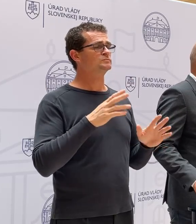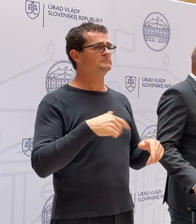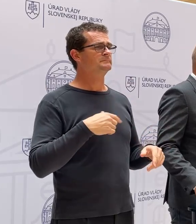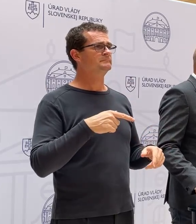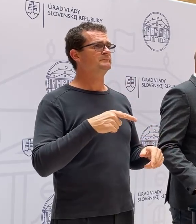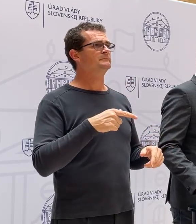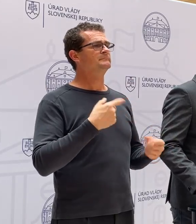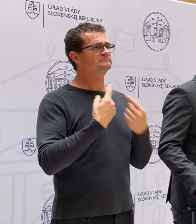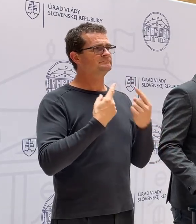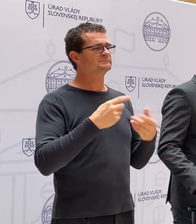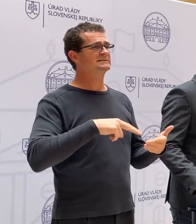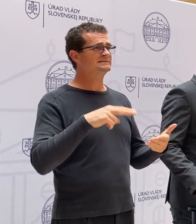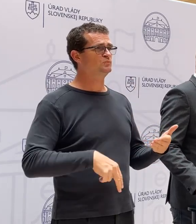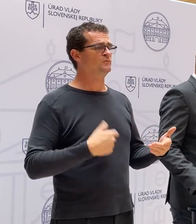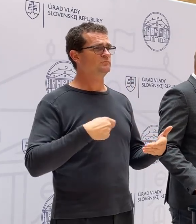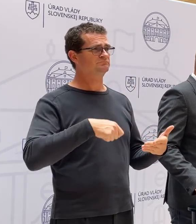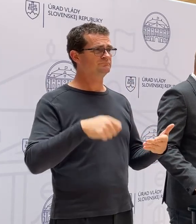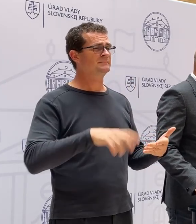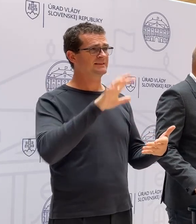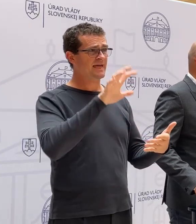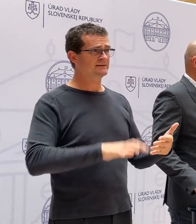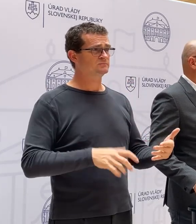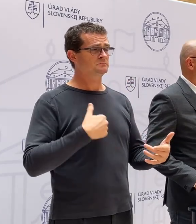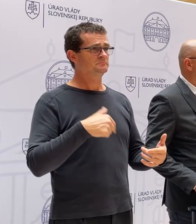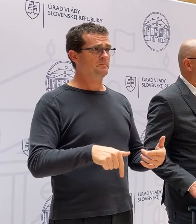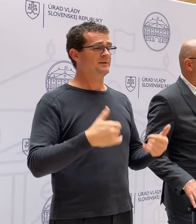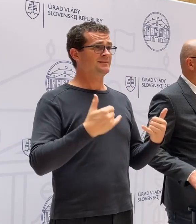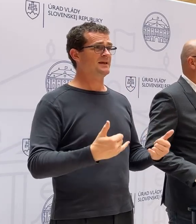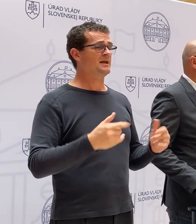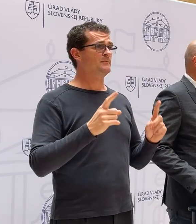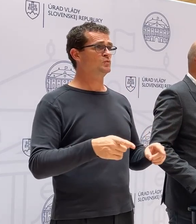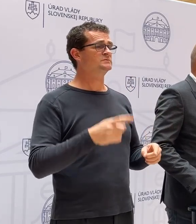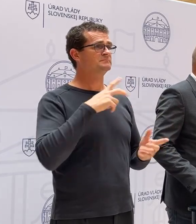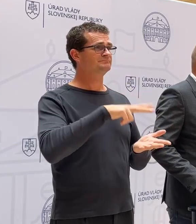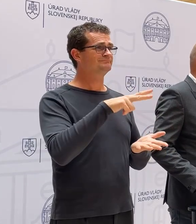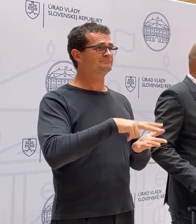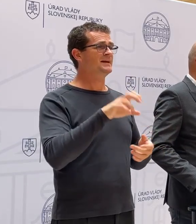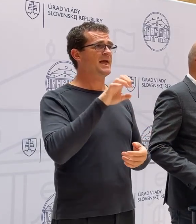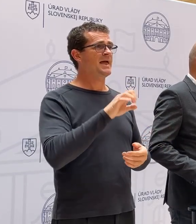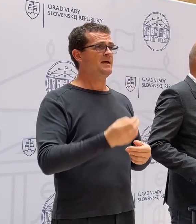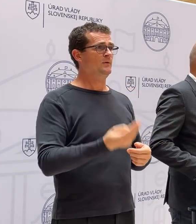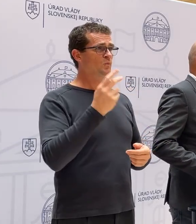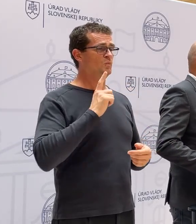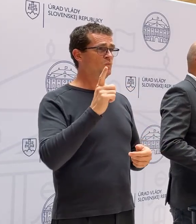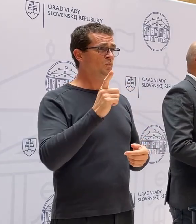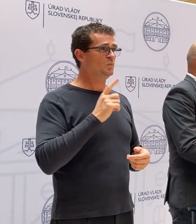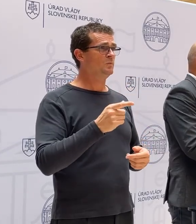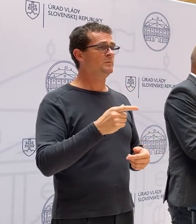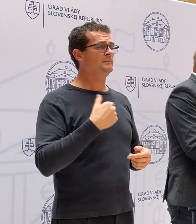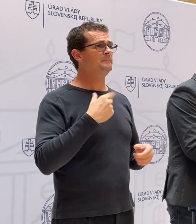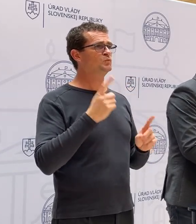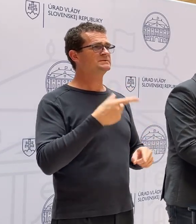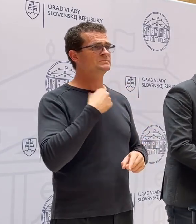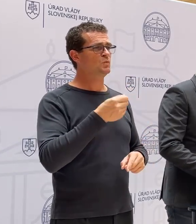tzv. Vyštrnganú zmluvu. My už máme podpísaný text zmluvy, čiže teraz len musí prísť notifikácia z Európskej únie, teda to znamená, že nám to